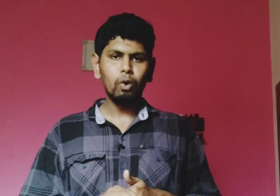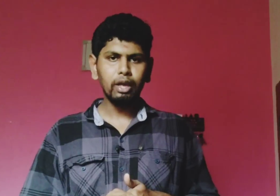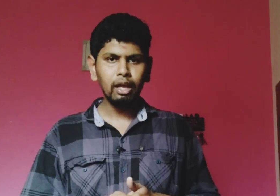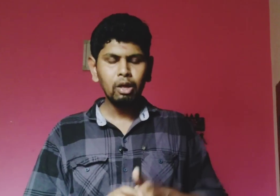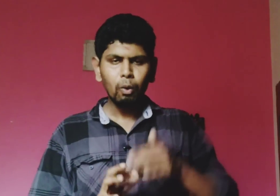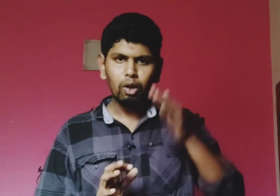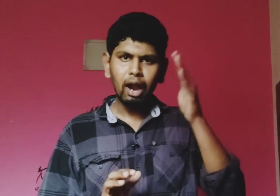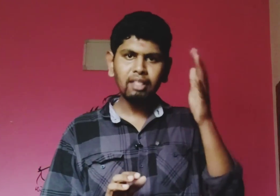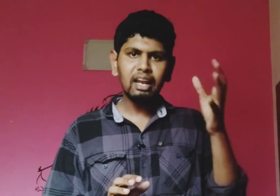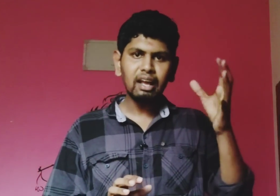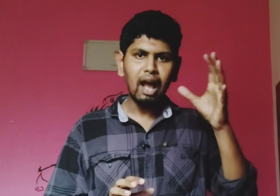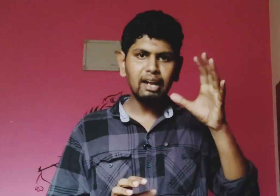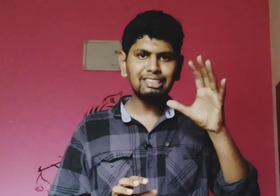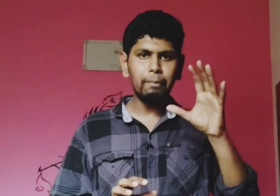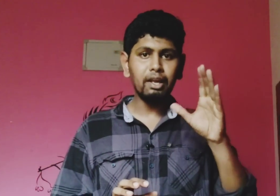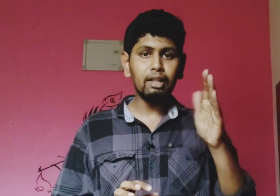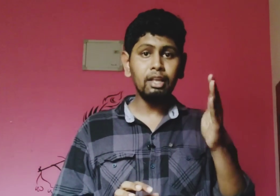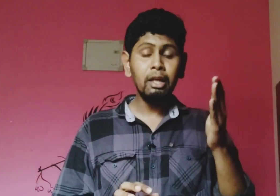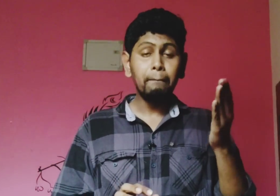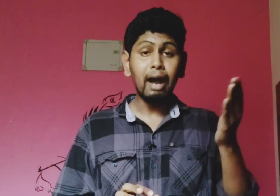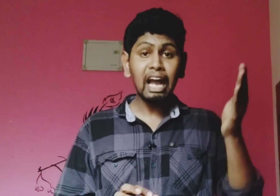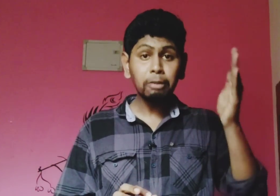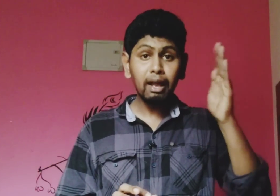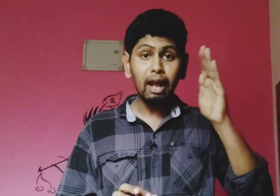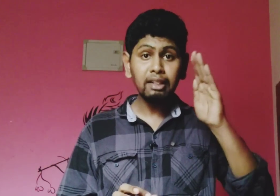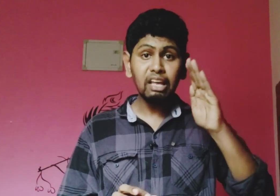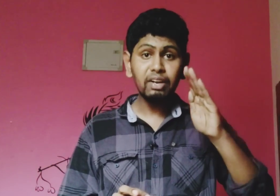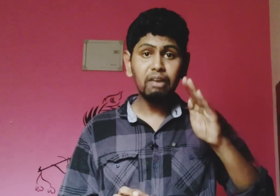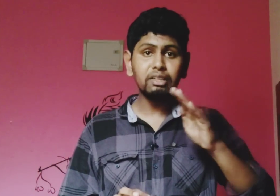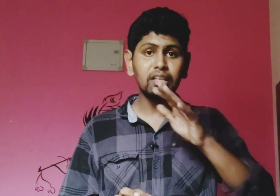ஓகே, ஒரு காலத்தில் காங்கிரஸ் அப்படிங்கிறது மகாத்மா காந்தி அவர்கள் வந்து அந்த